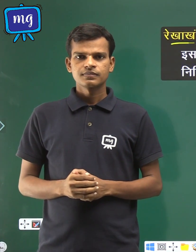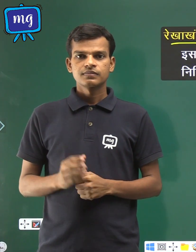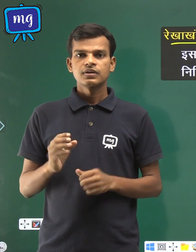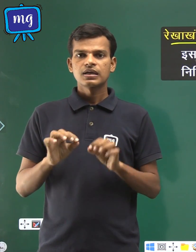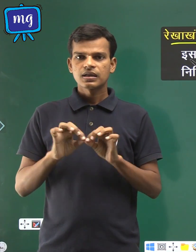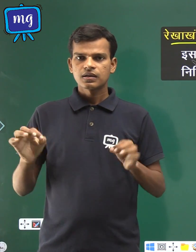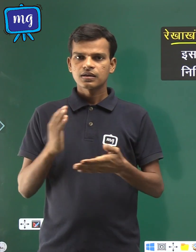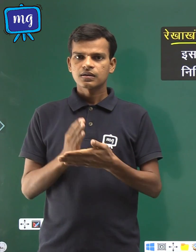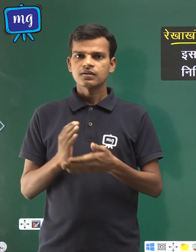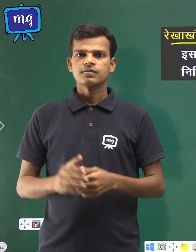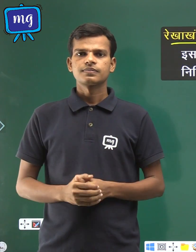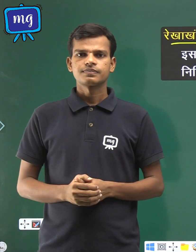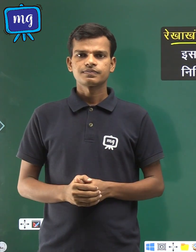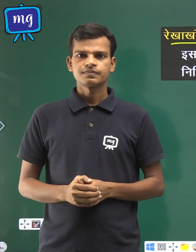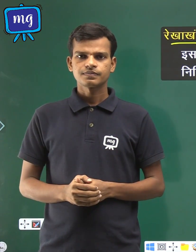रेखाखंड,